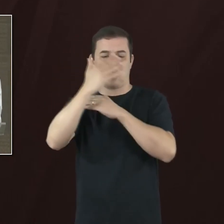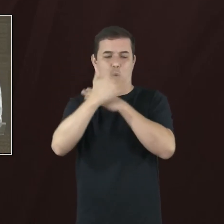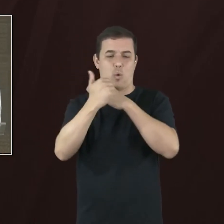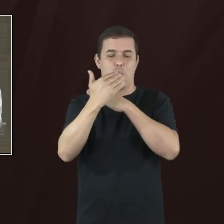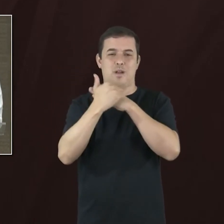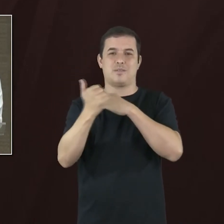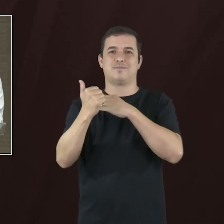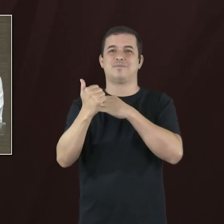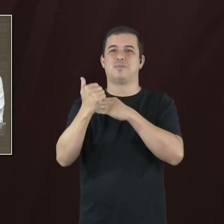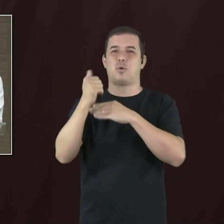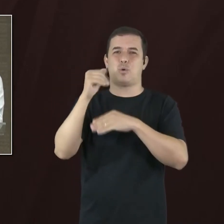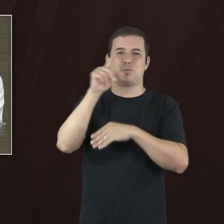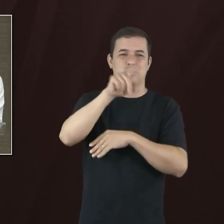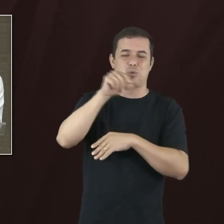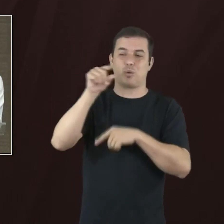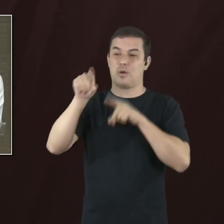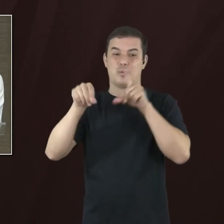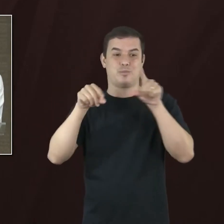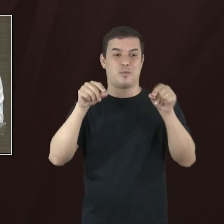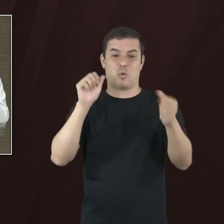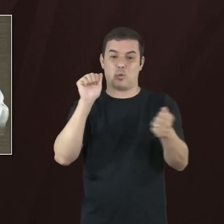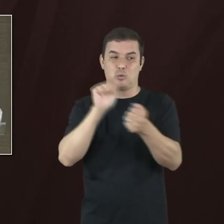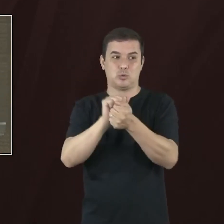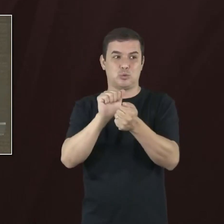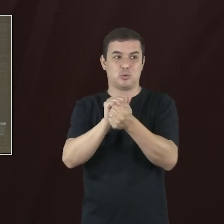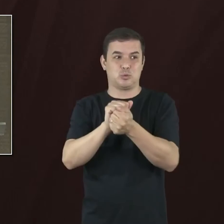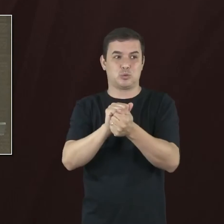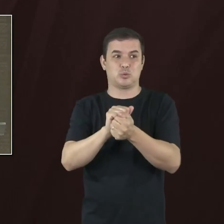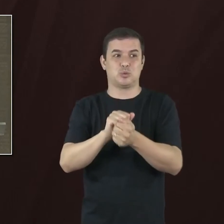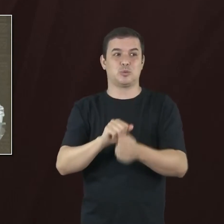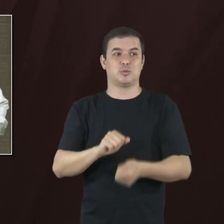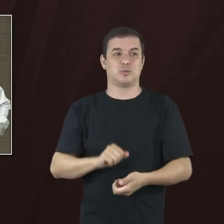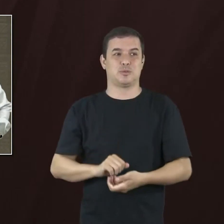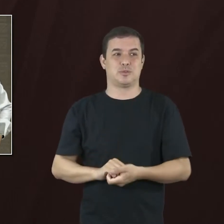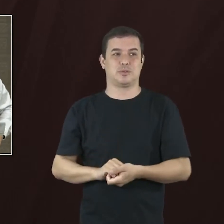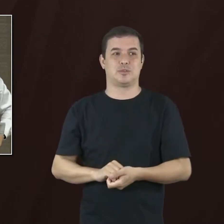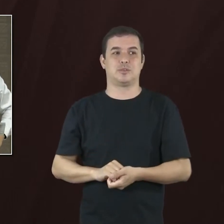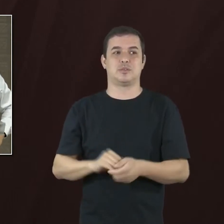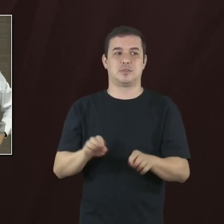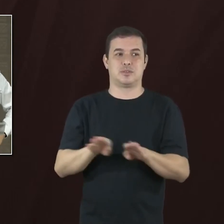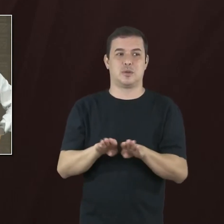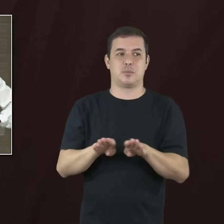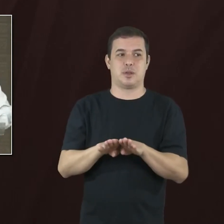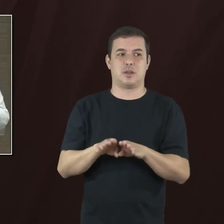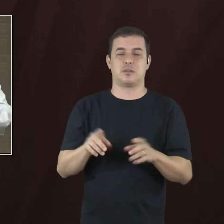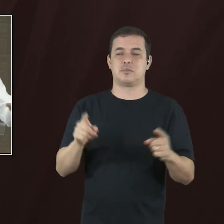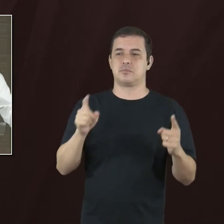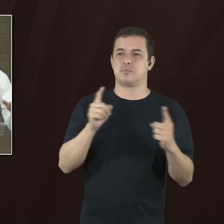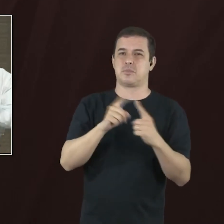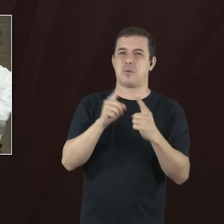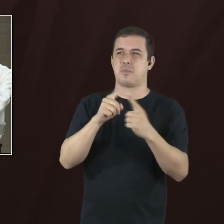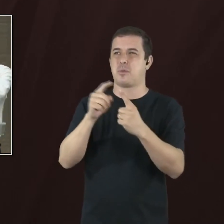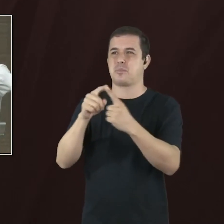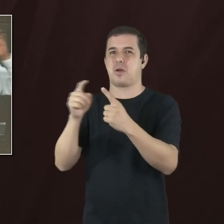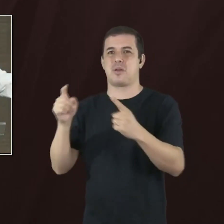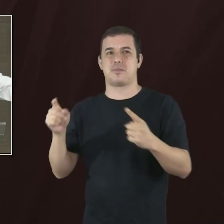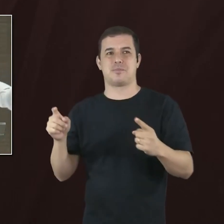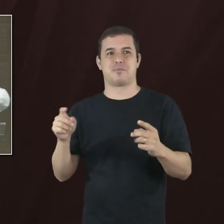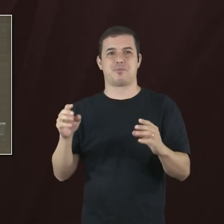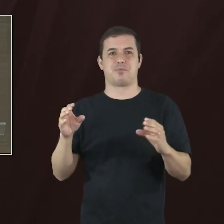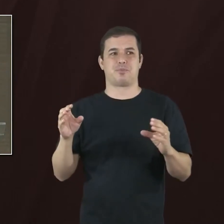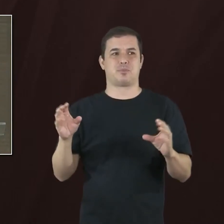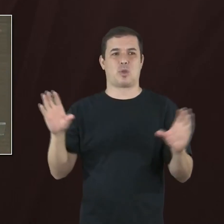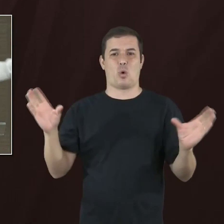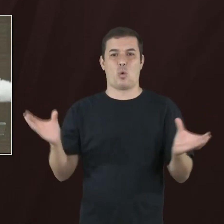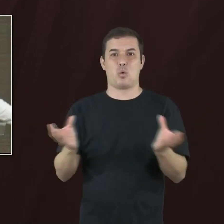nessa luta. Nós não estamos aqui por acaso. O Espírito mudou